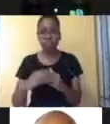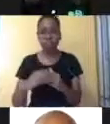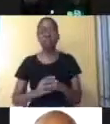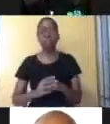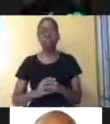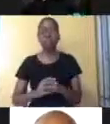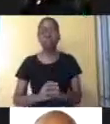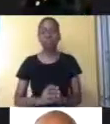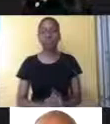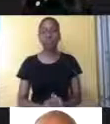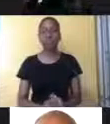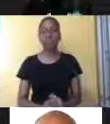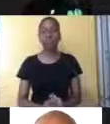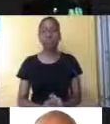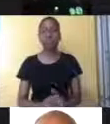Me avisa aquí.